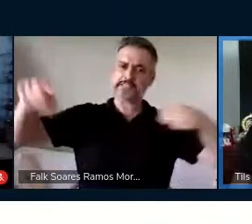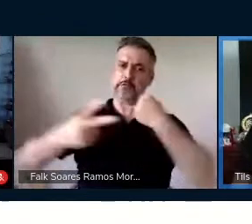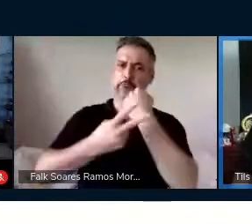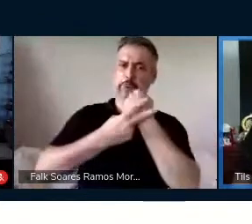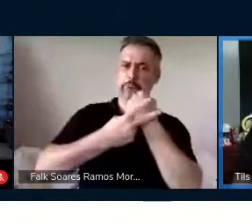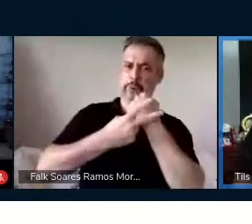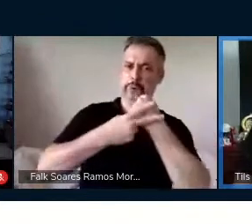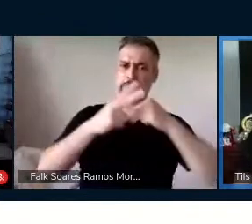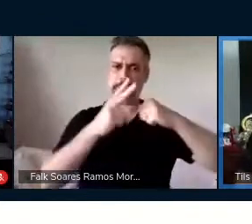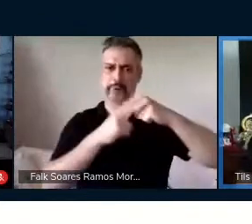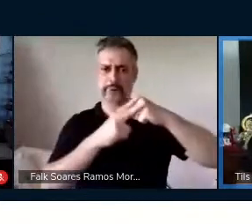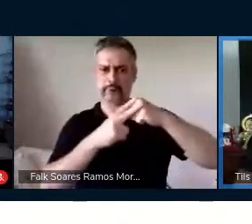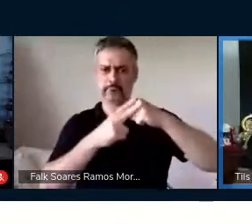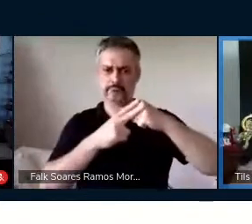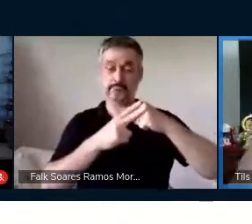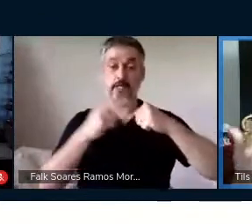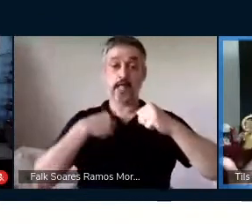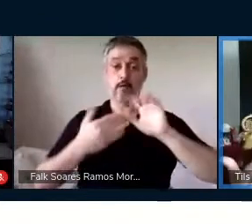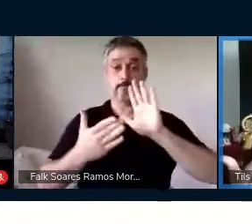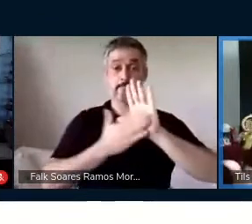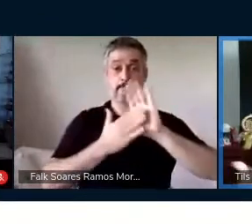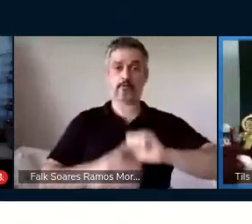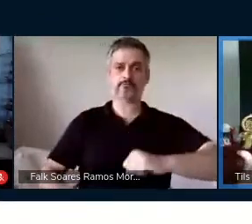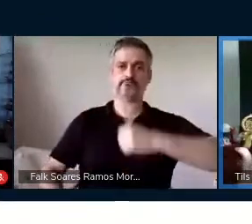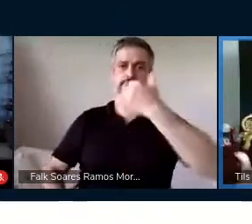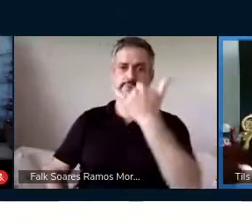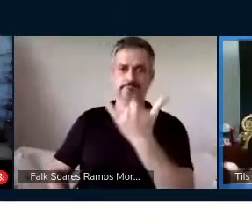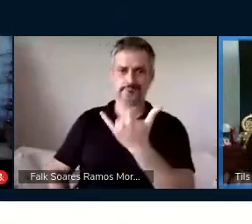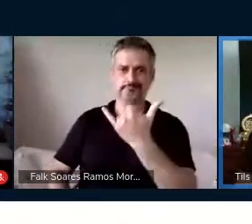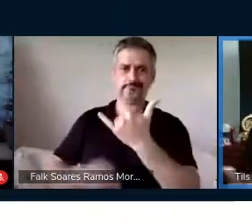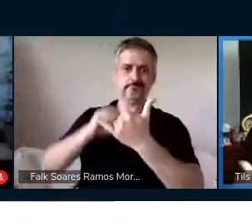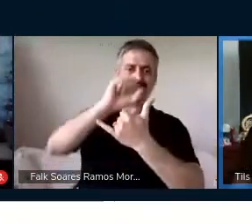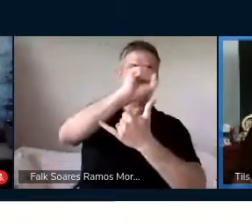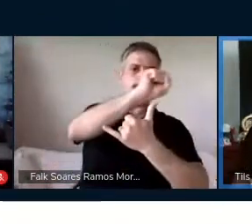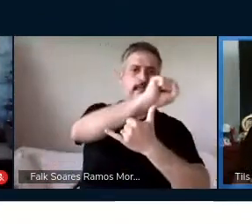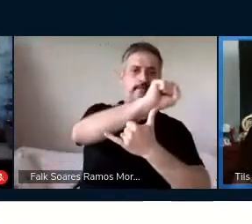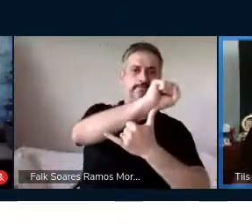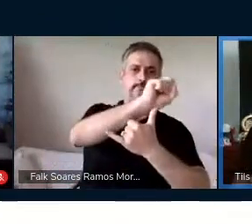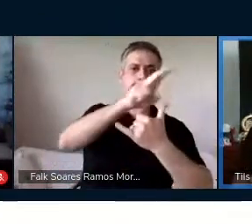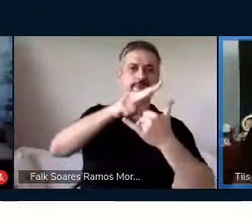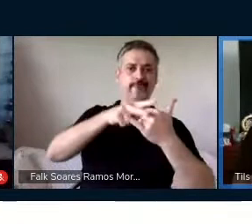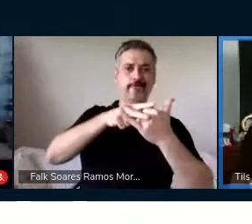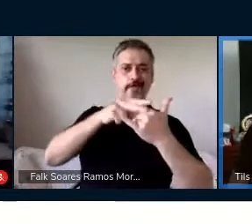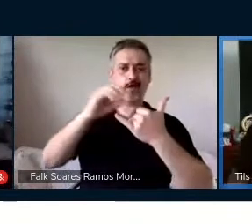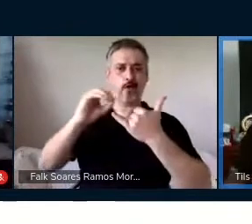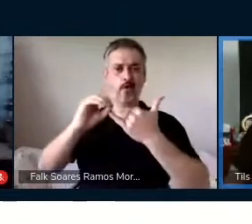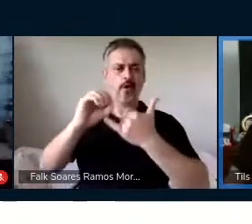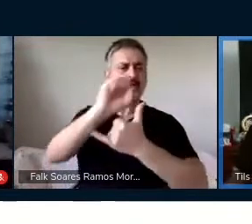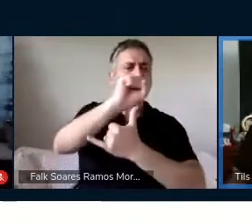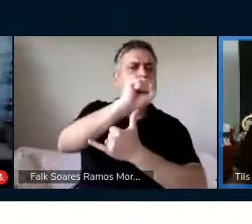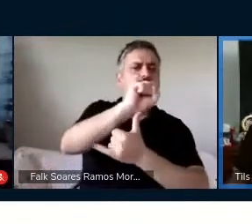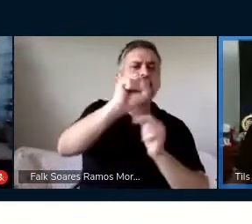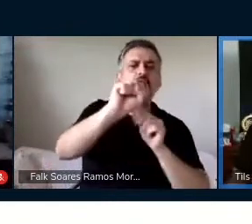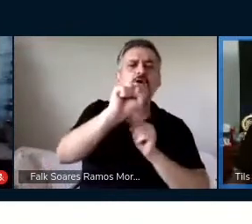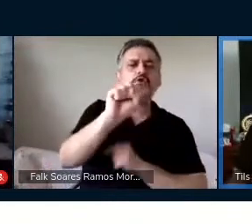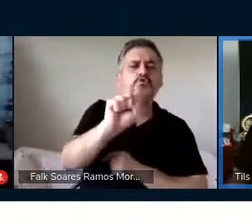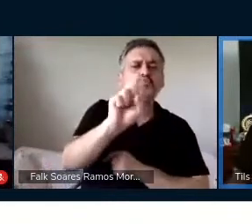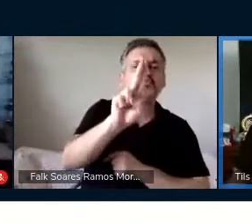já conhecem, esse sinal, que pode haver uma variação representada dessa ou dessa forma. E aí nós